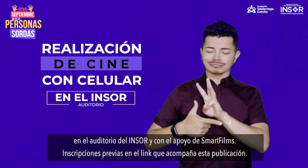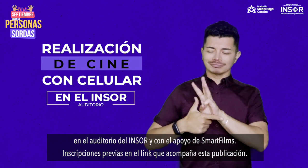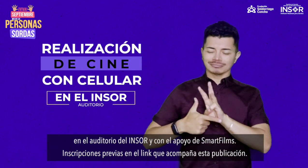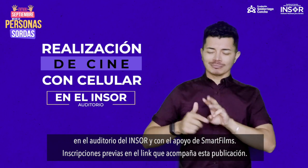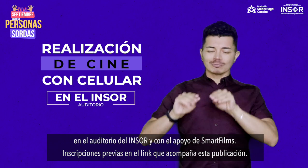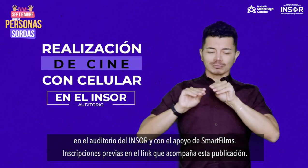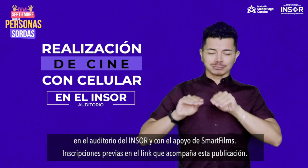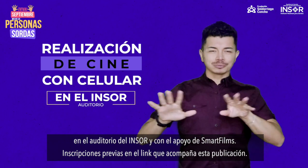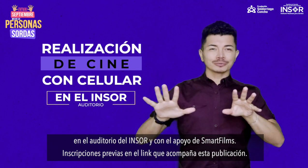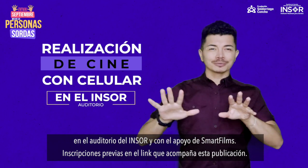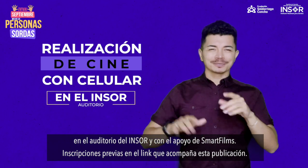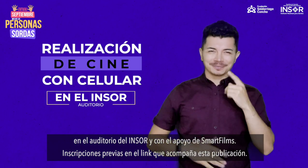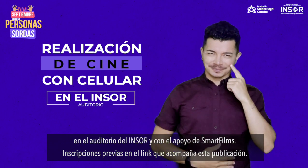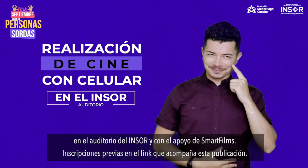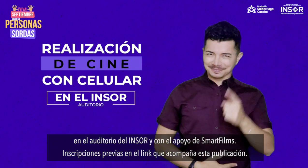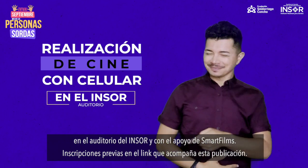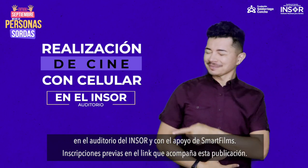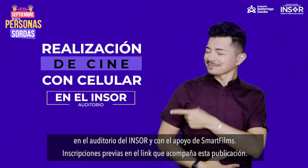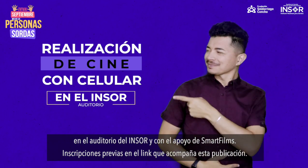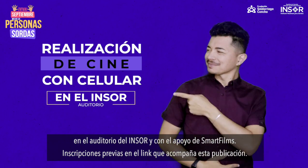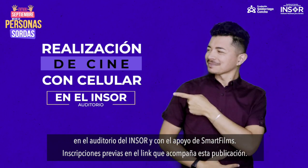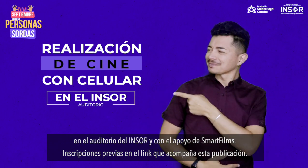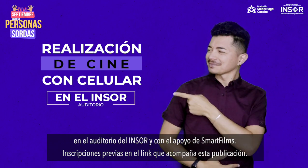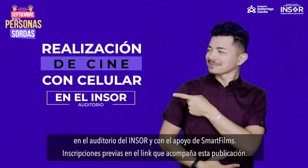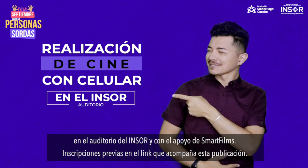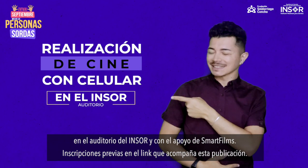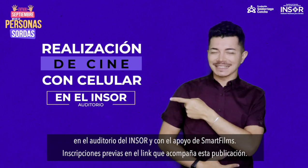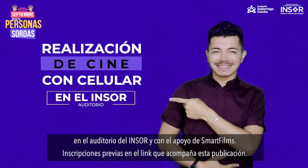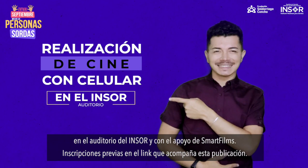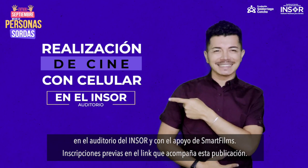Inscripciones previas en el link que acompaña esta publicación.